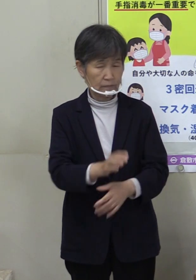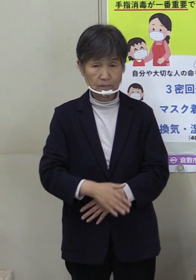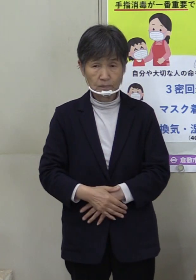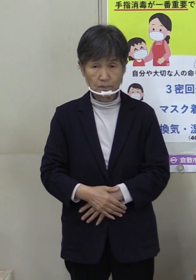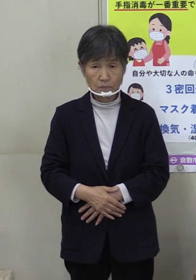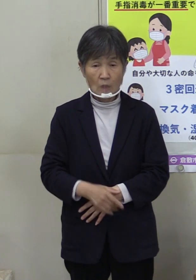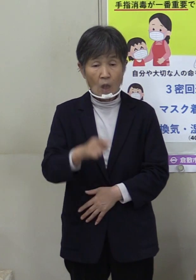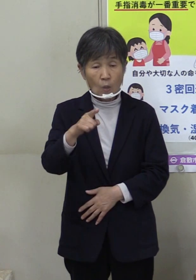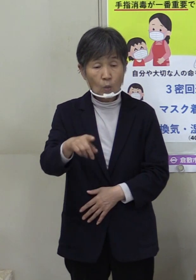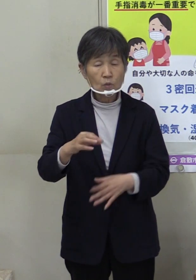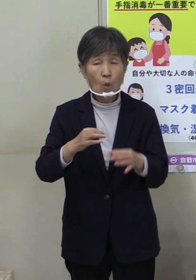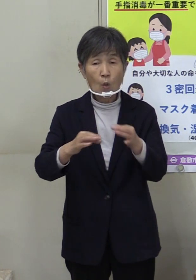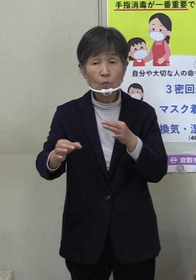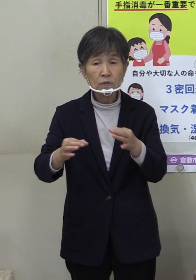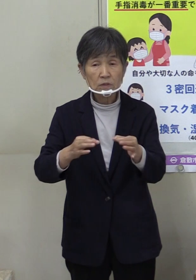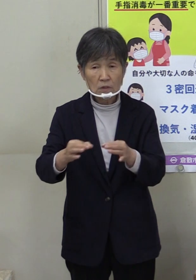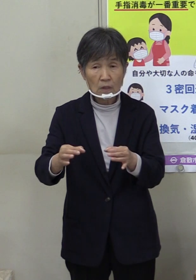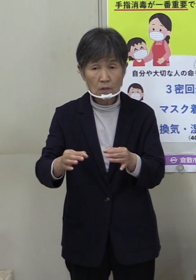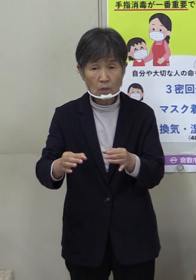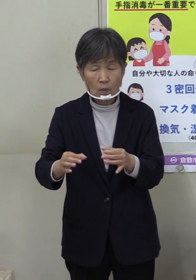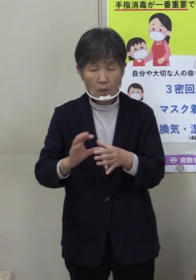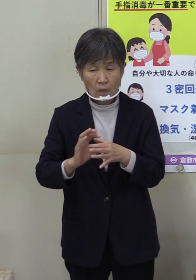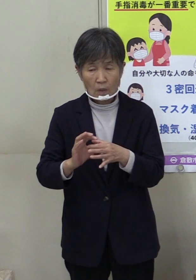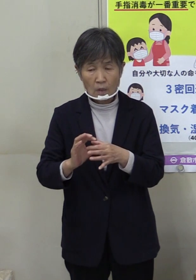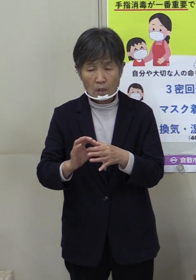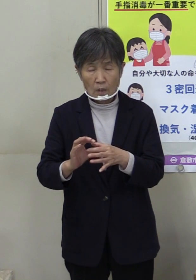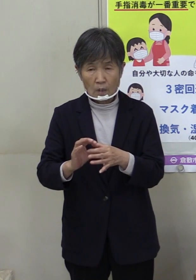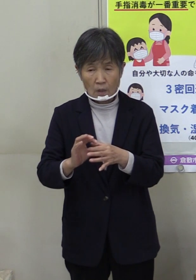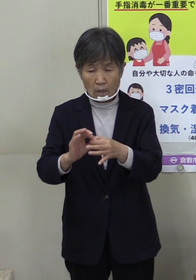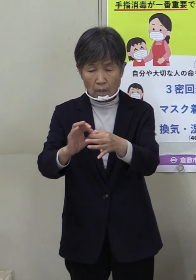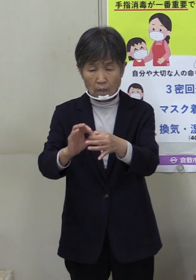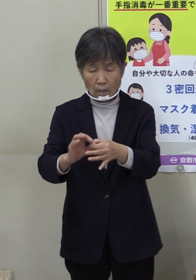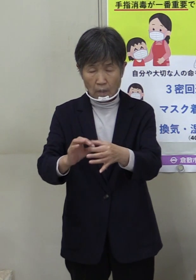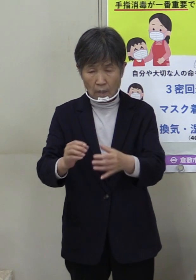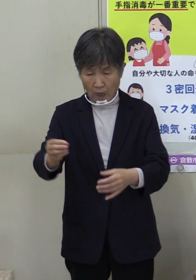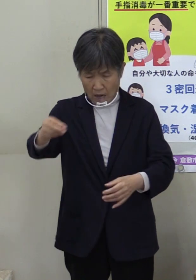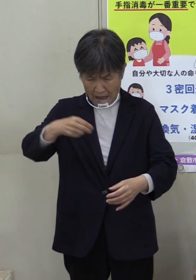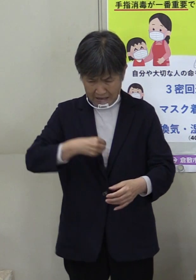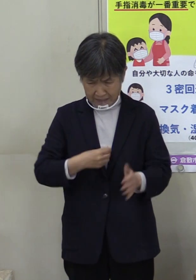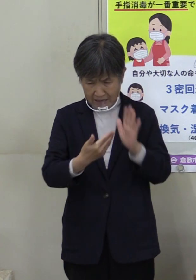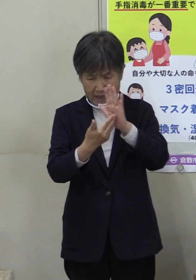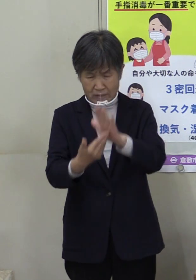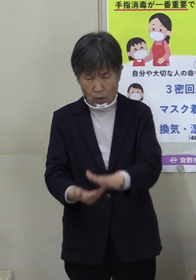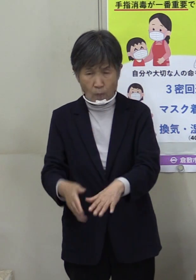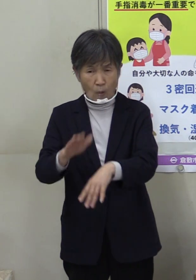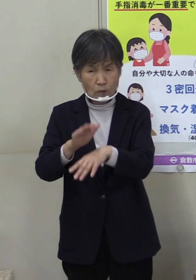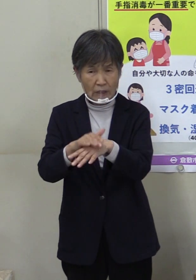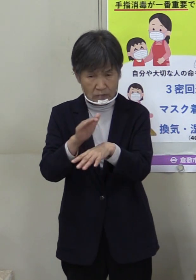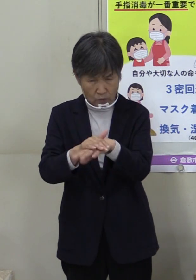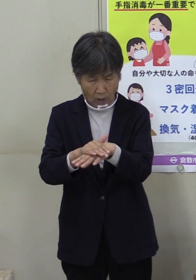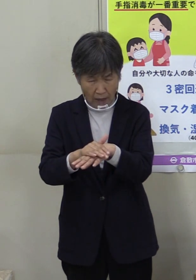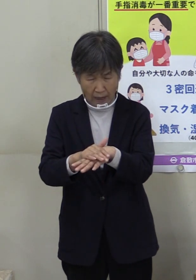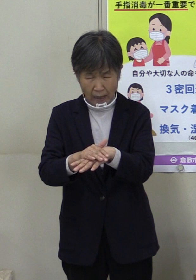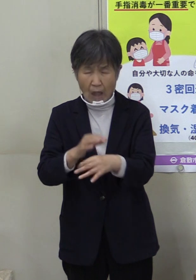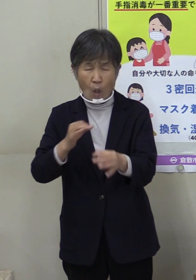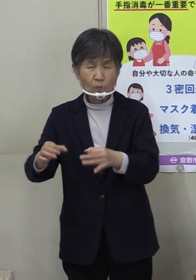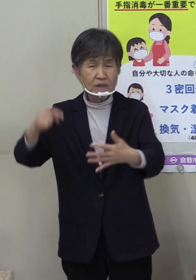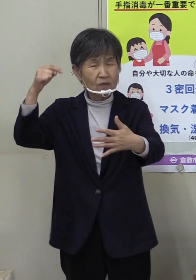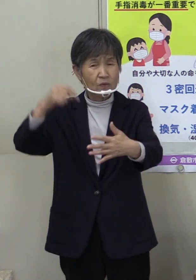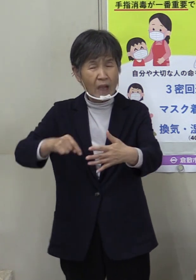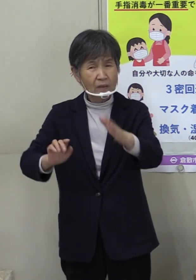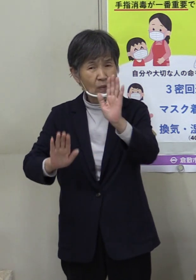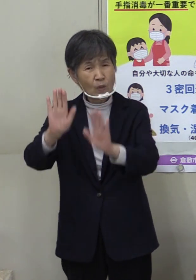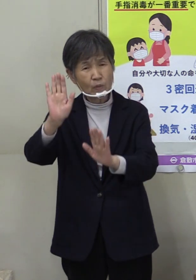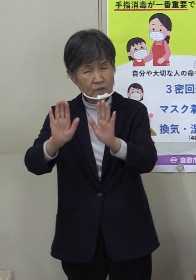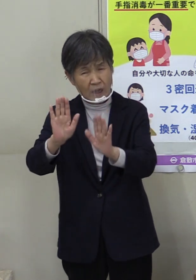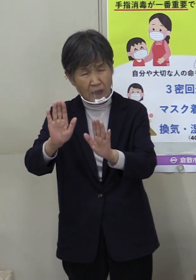でこのお店の、感染、まあ、予防策というか、例えば店内の環境でありますとか、そのあたりの予防